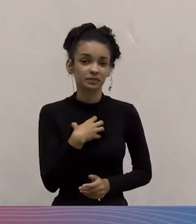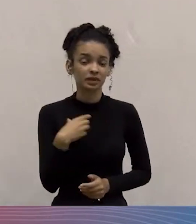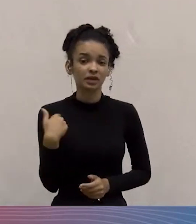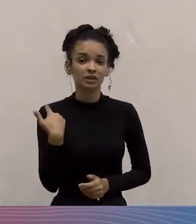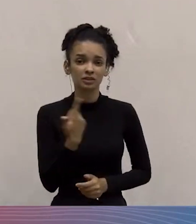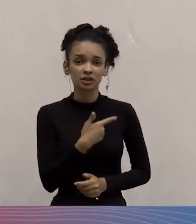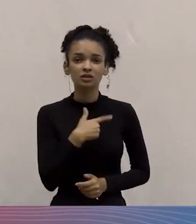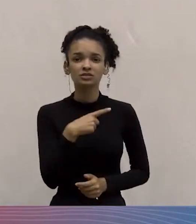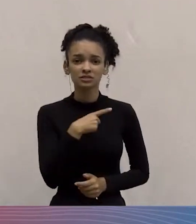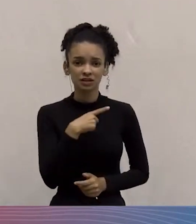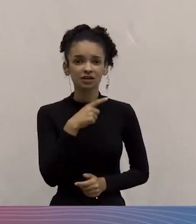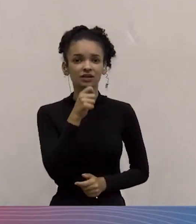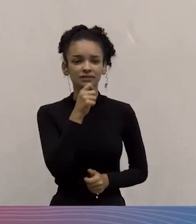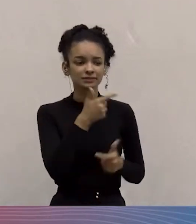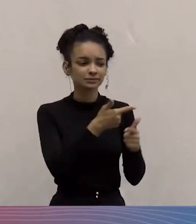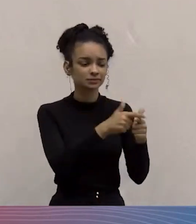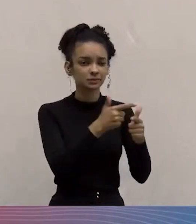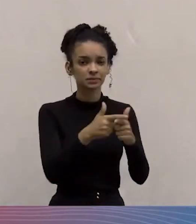Nós temos muito problema.